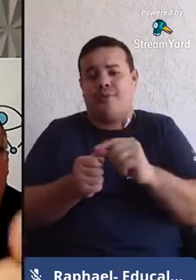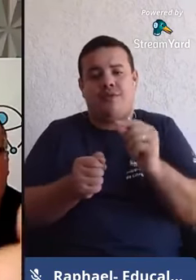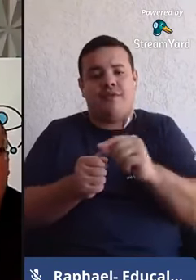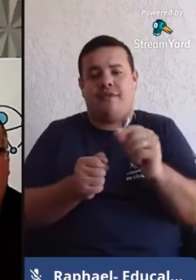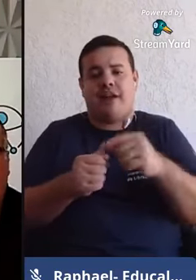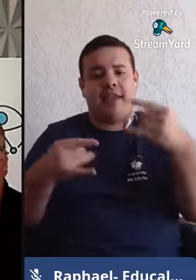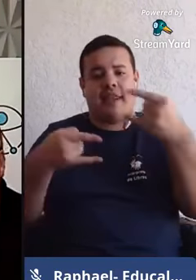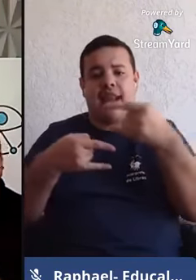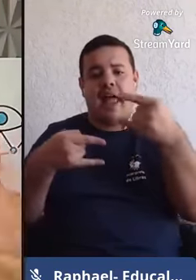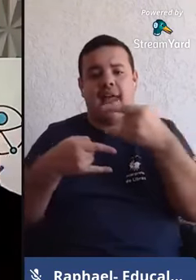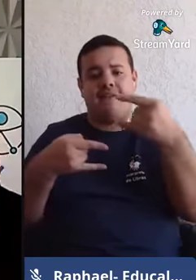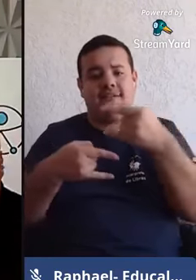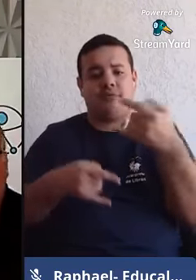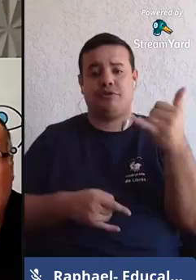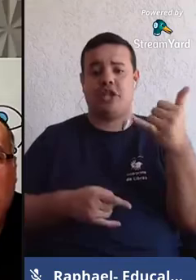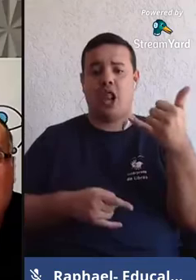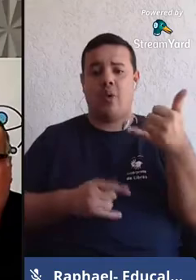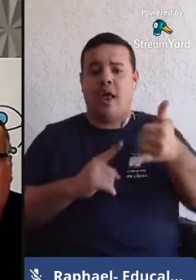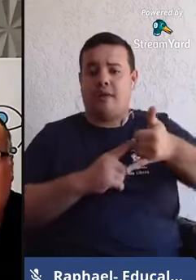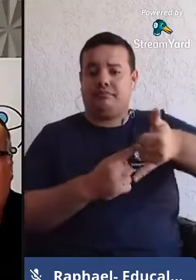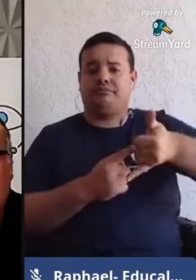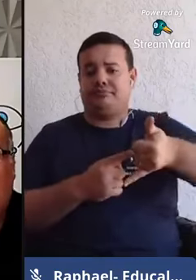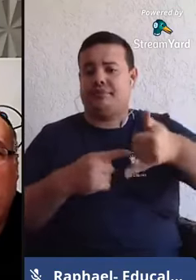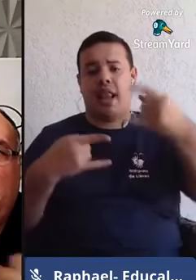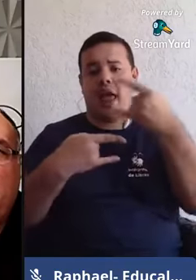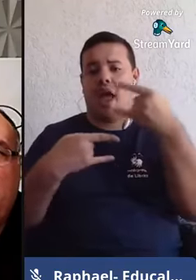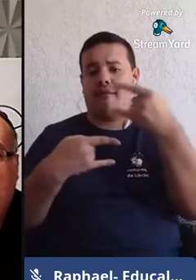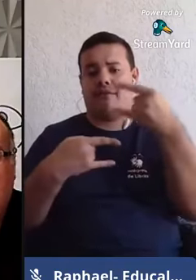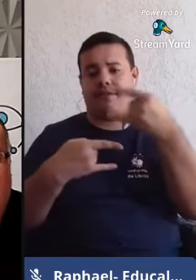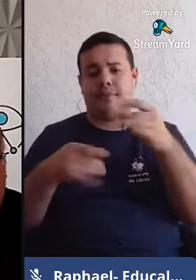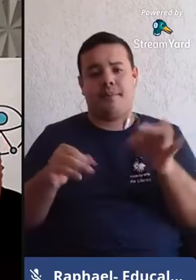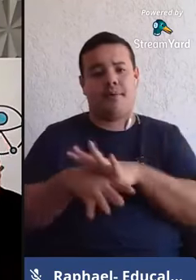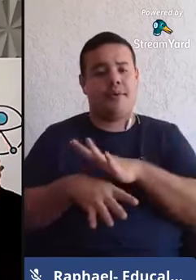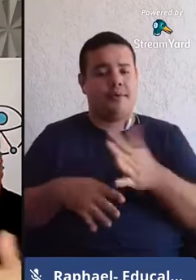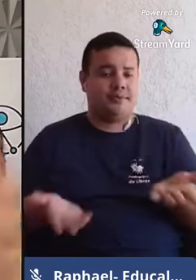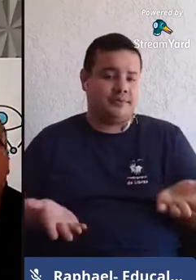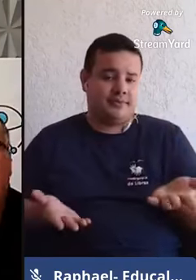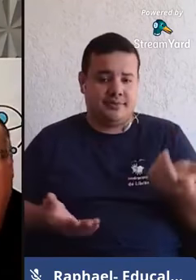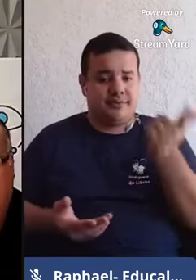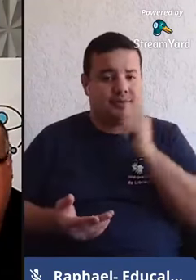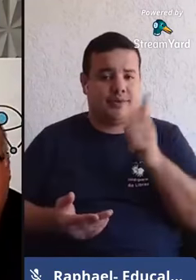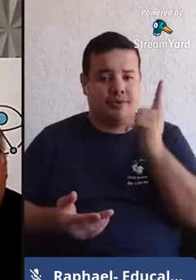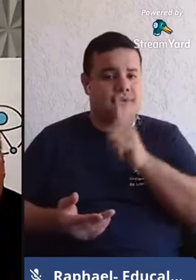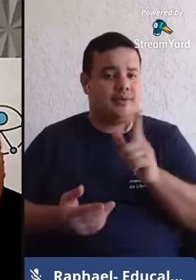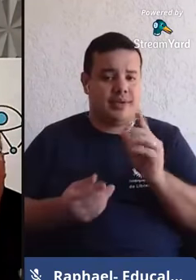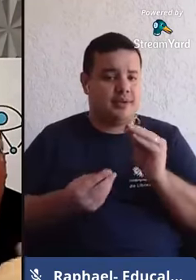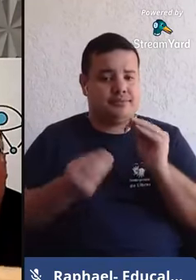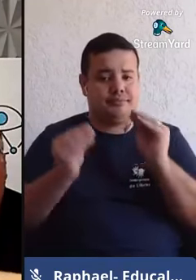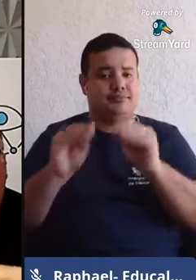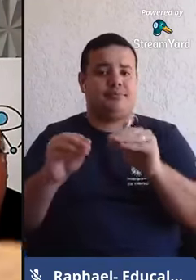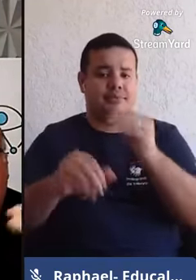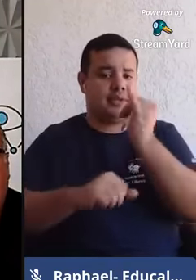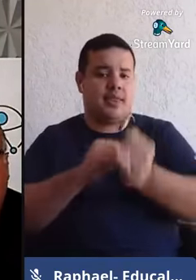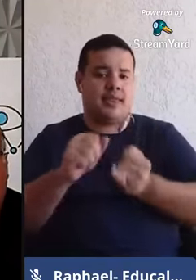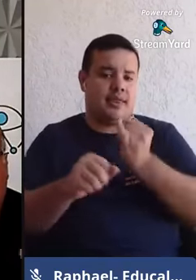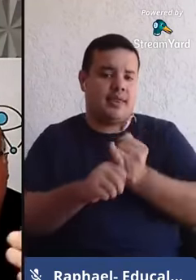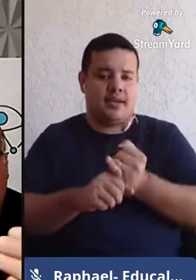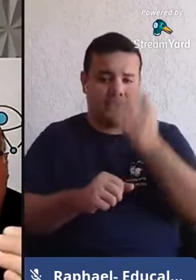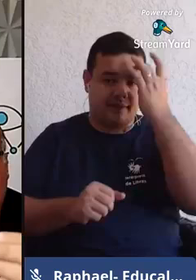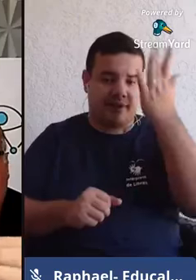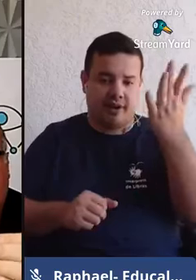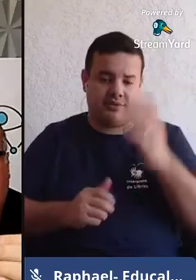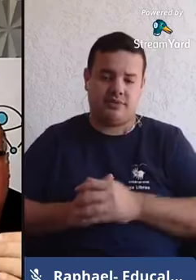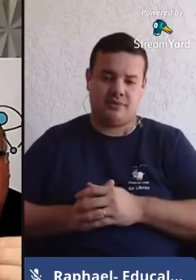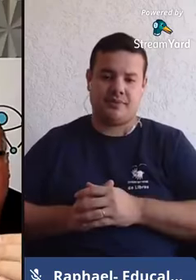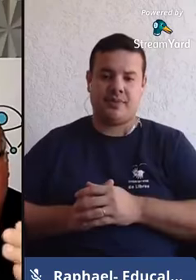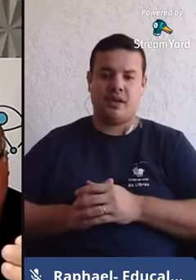live, basta um celular, basta uma câmerazinha de celular, você tá na internet. Então, na cabeça